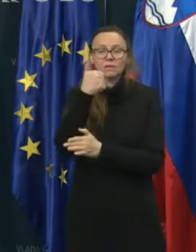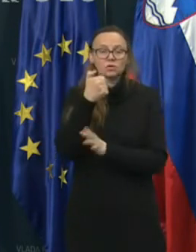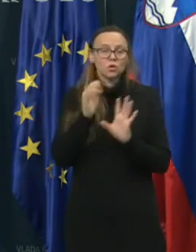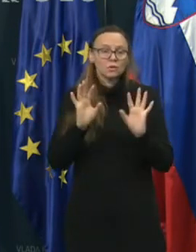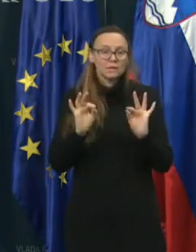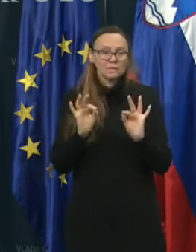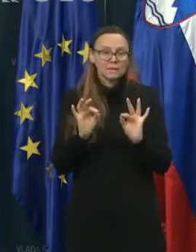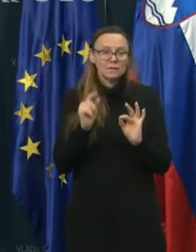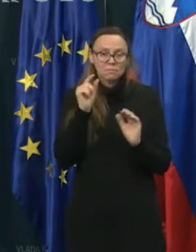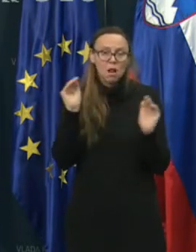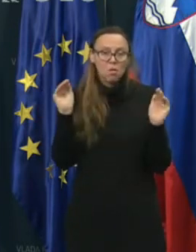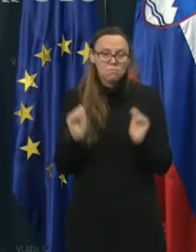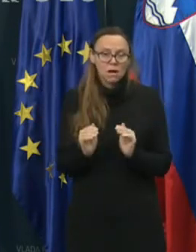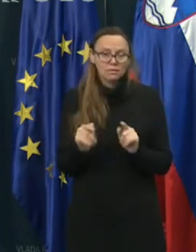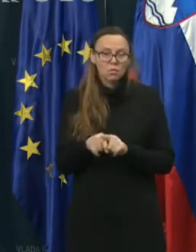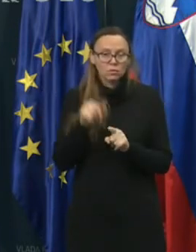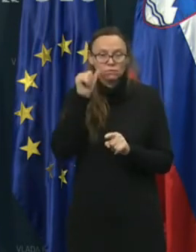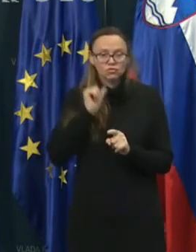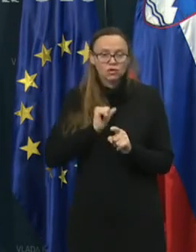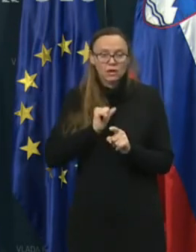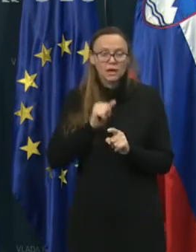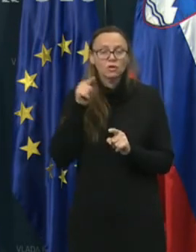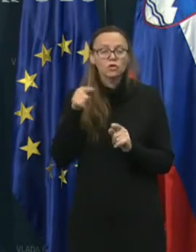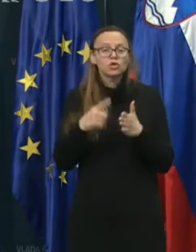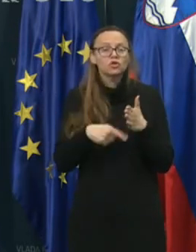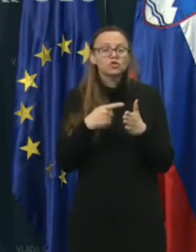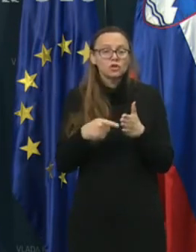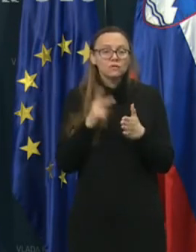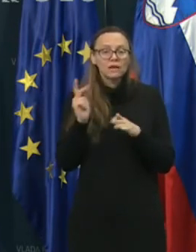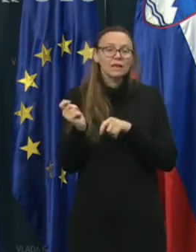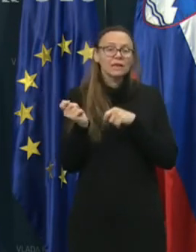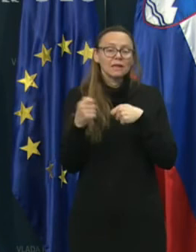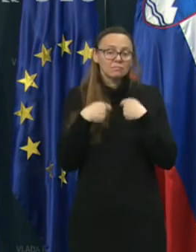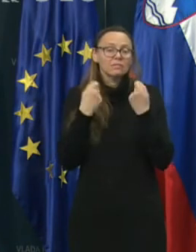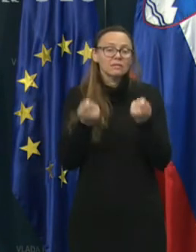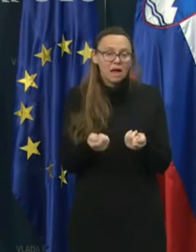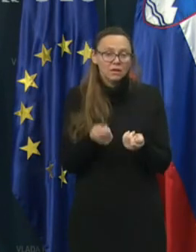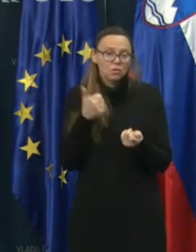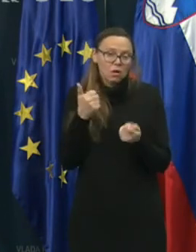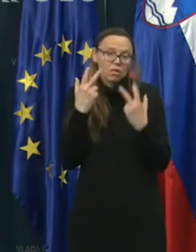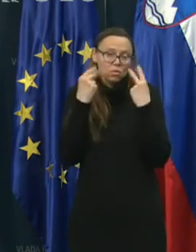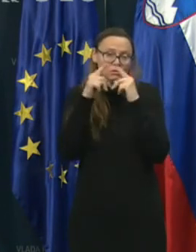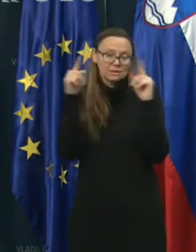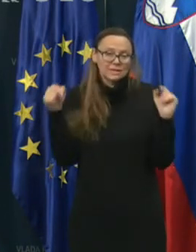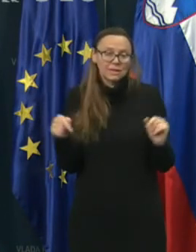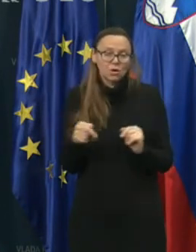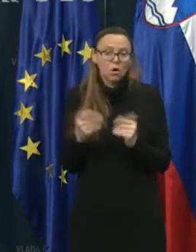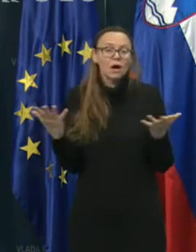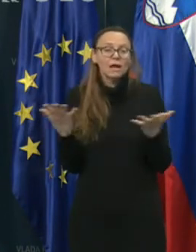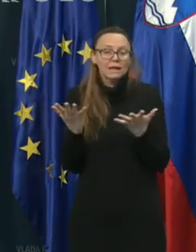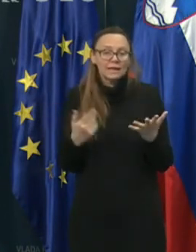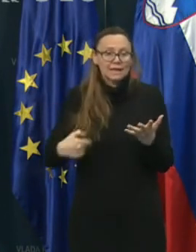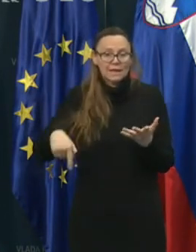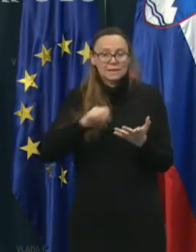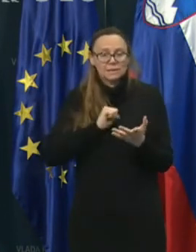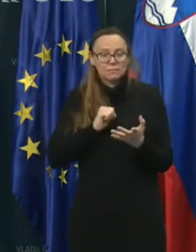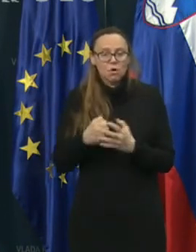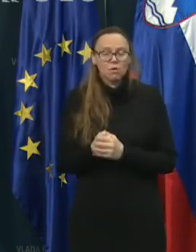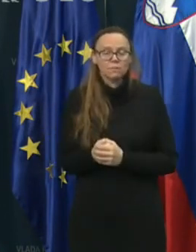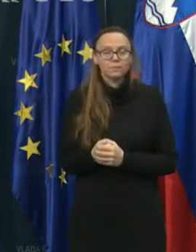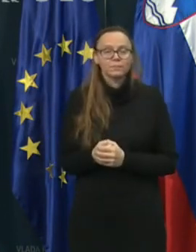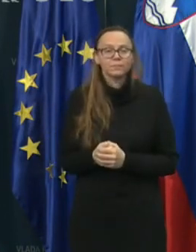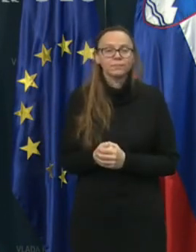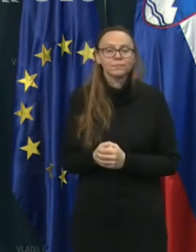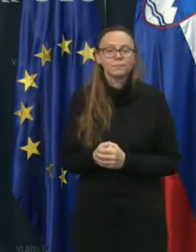110, nekoliko manj kot včeraj. To so številke, ki nam dajo neko sliko, kje smo.